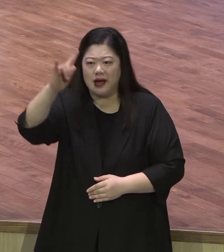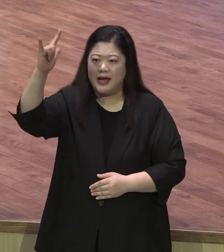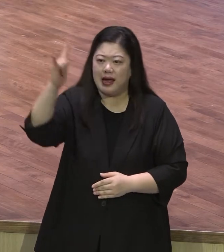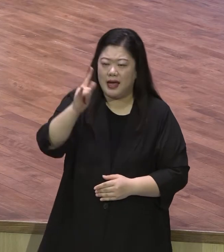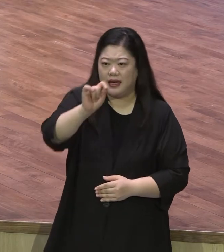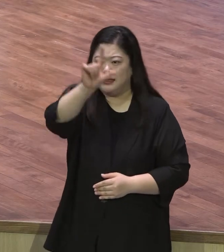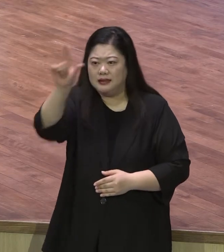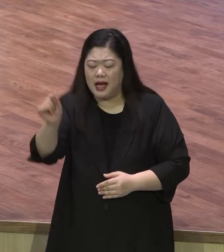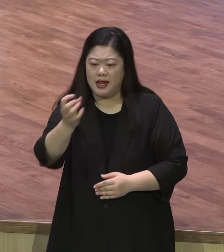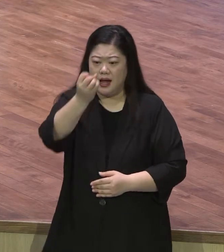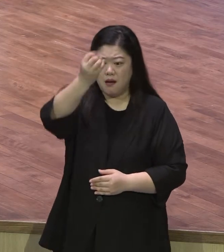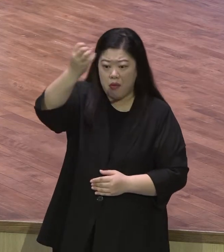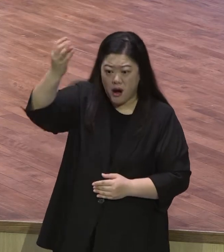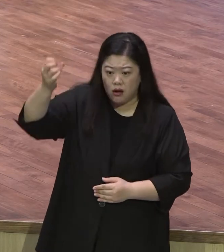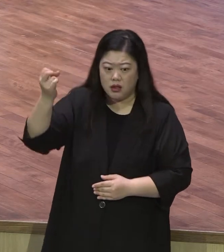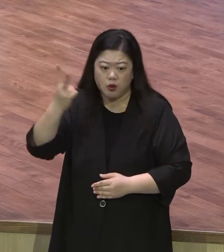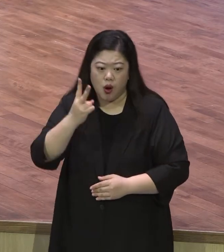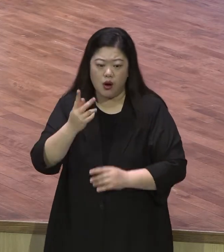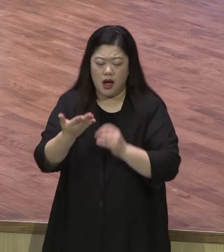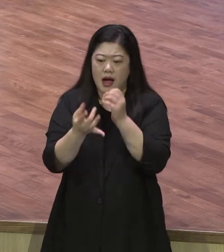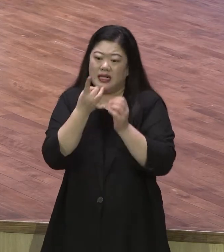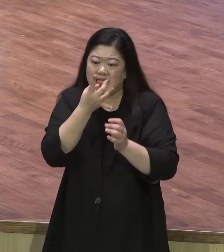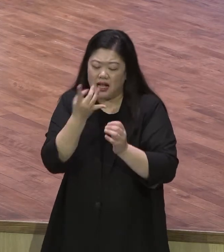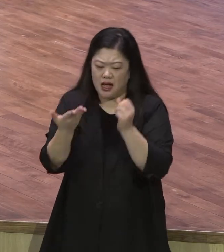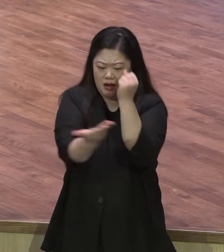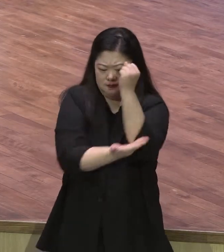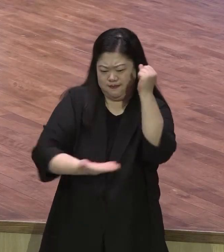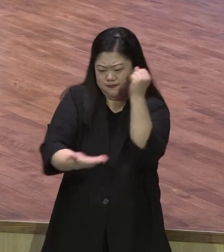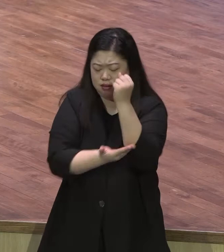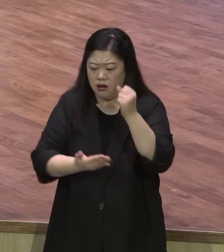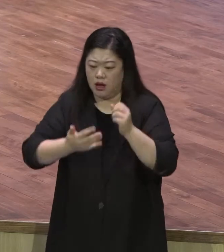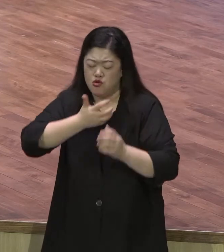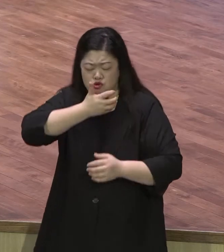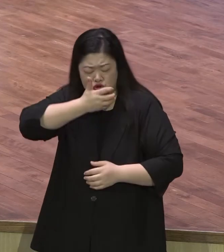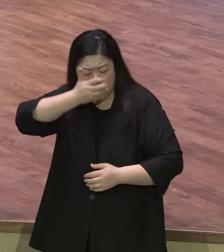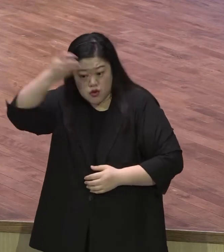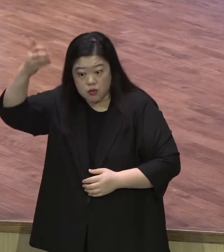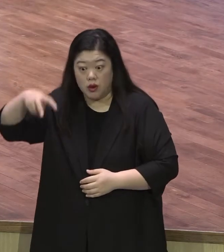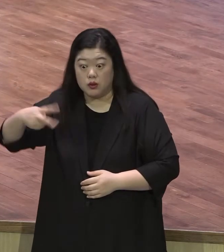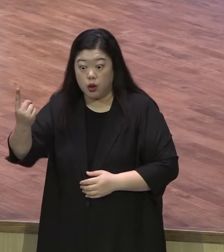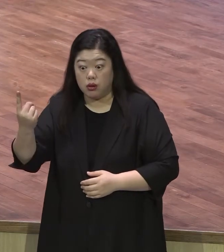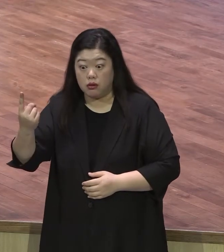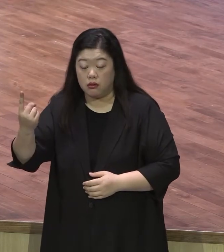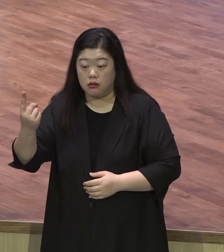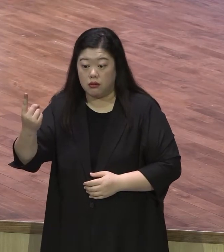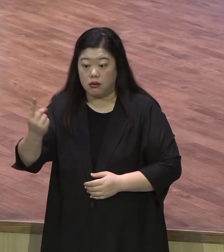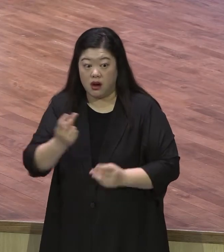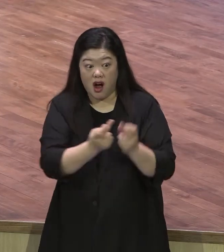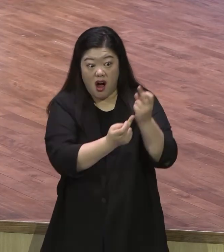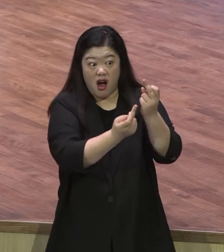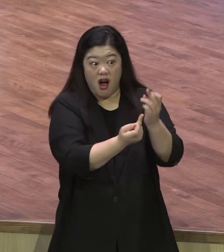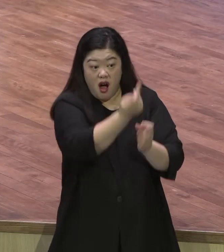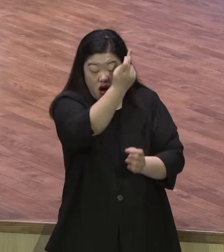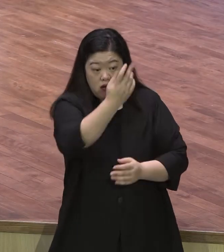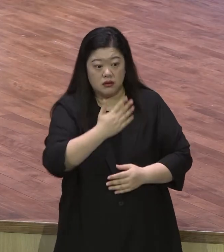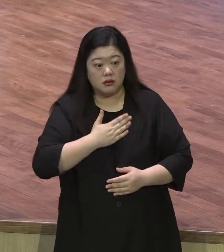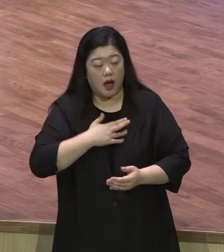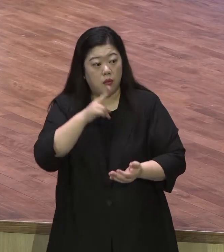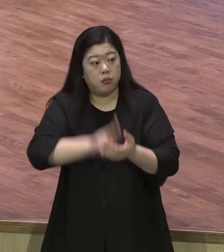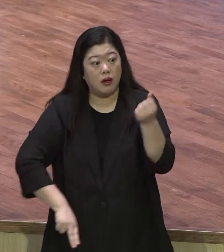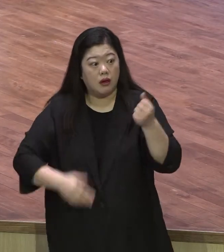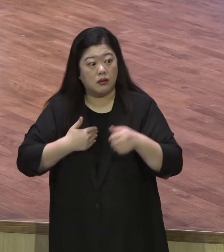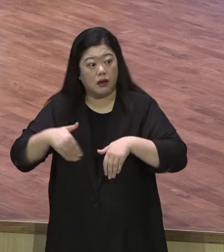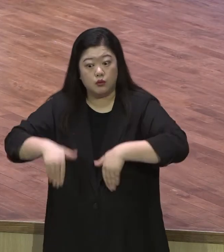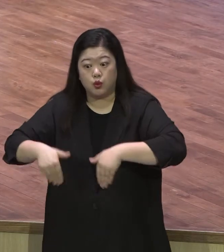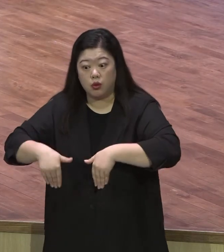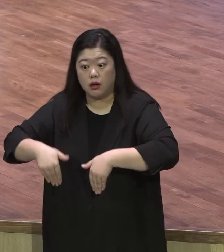잡았는데 오히려 상상을 초월하는 역경 속에 있었어요 하루아침에 가족과 생이별하고 노예가